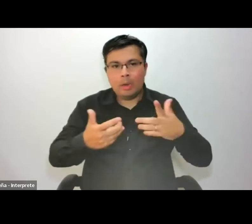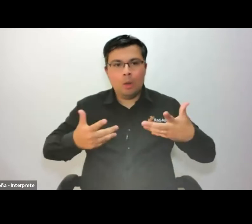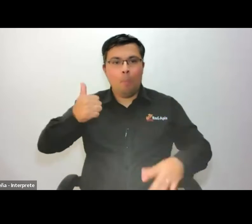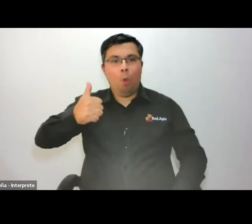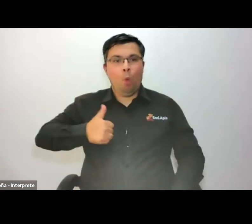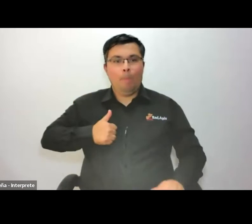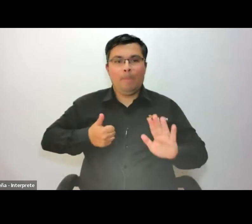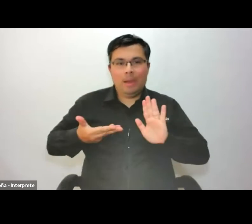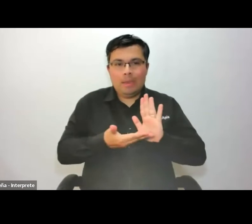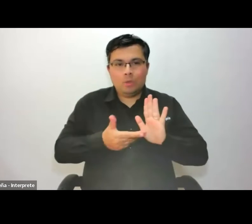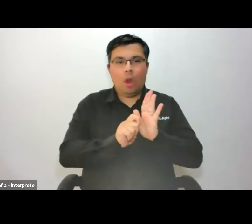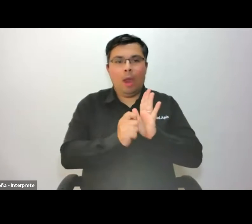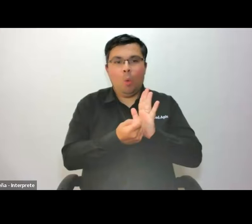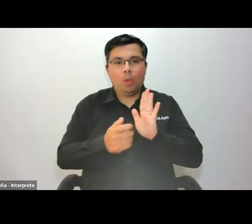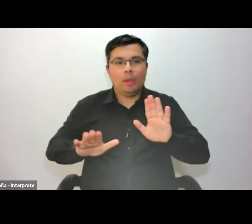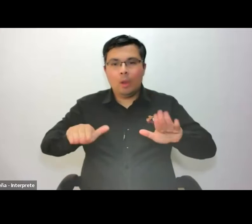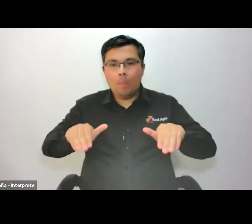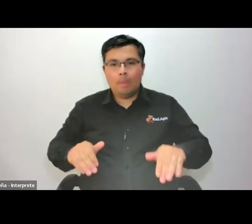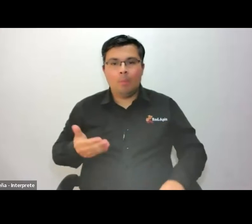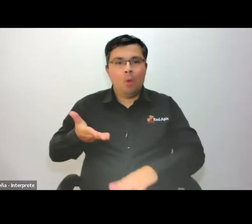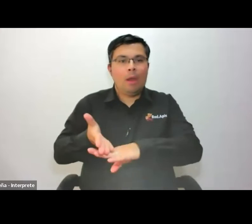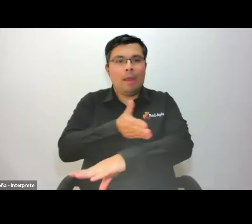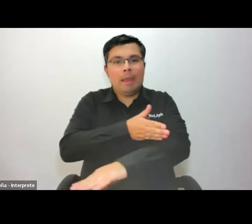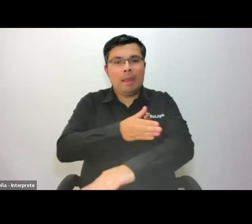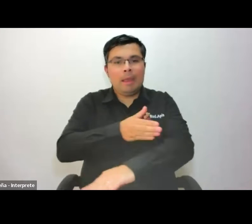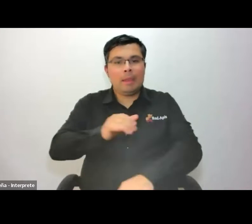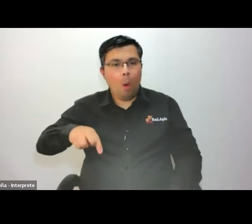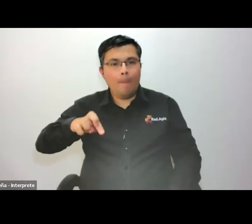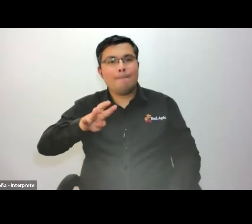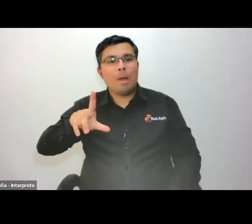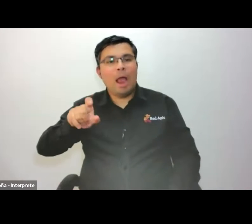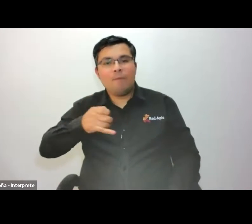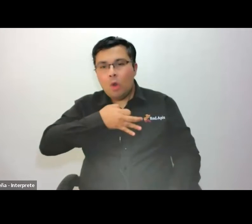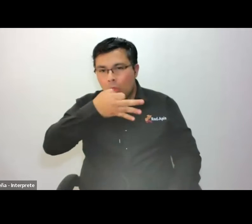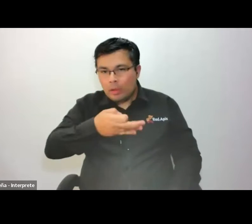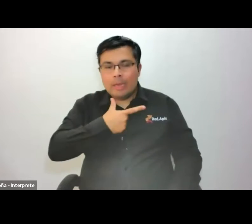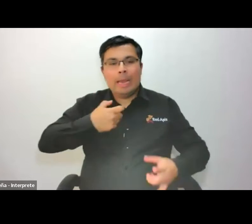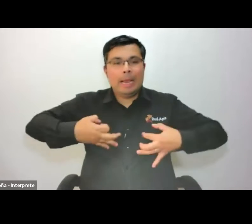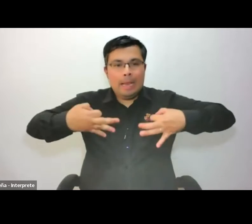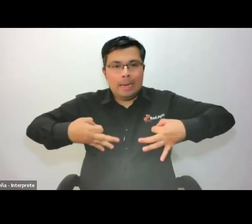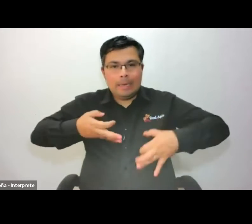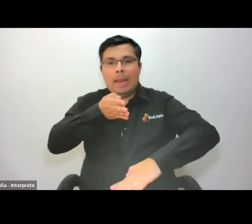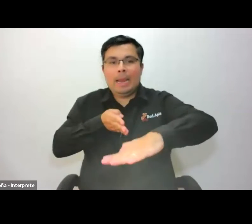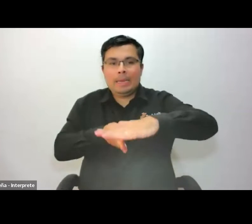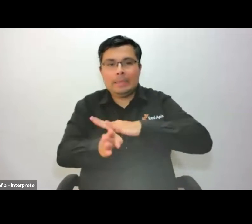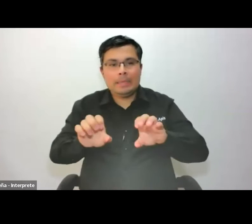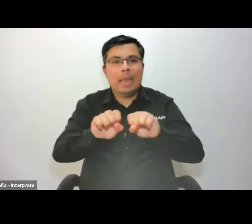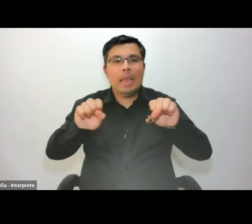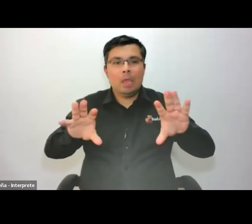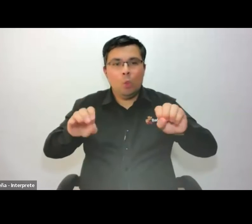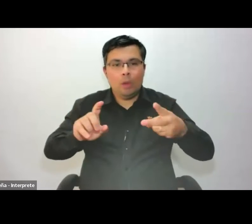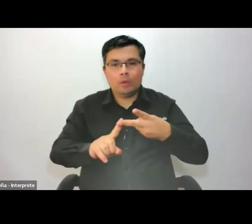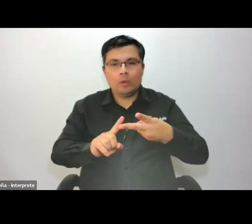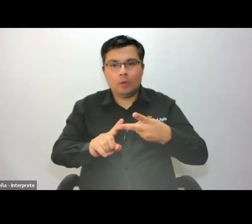Aaron. Lo que hemos de garantizar es el acceso a la educación, la permanencia en